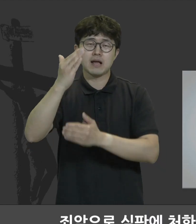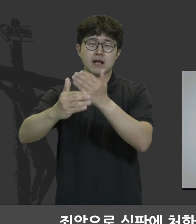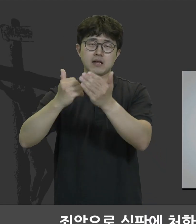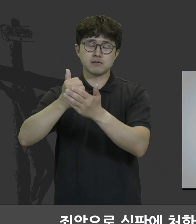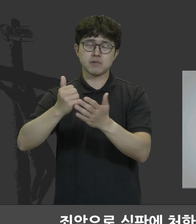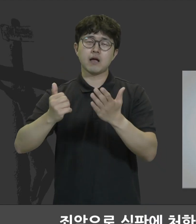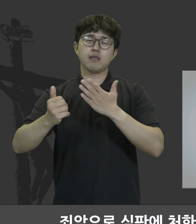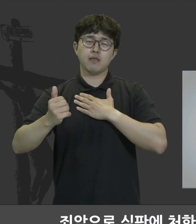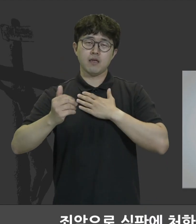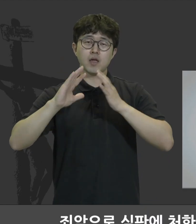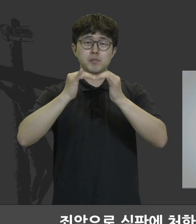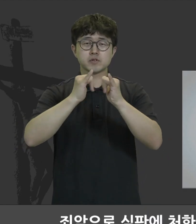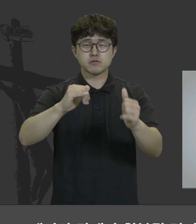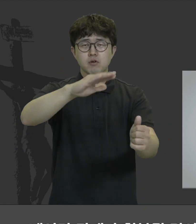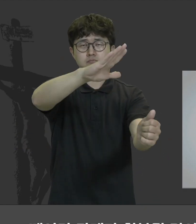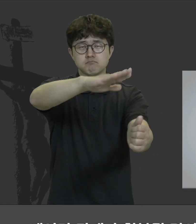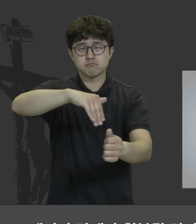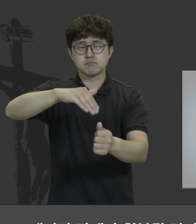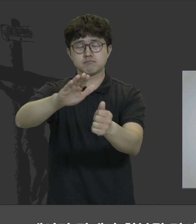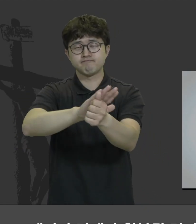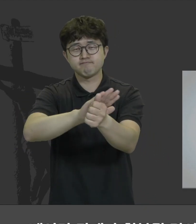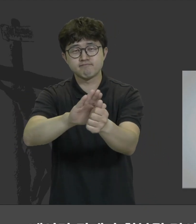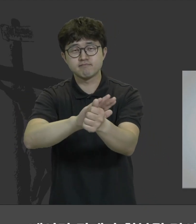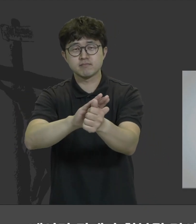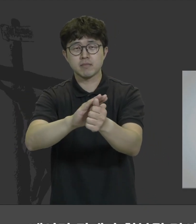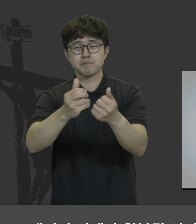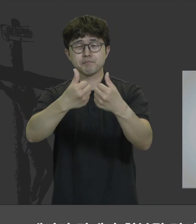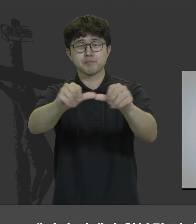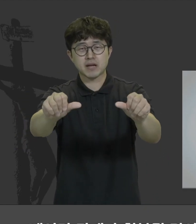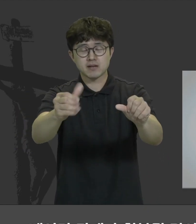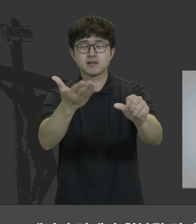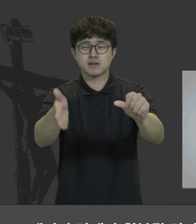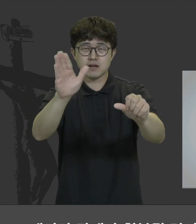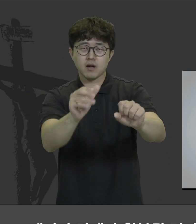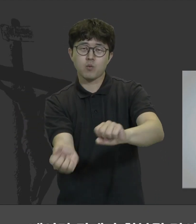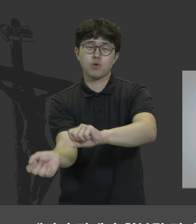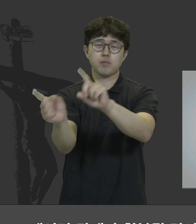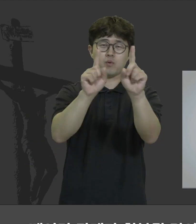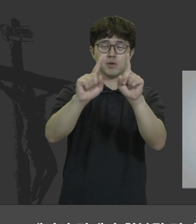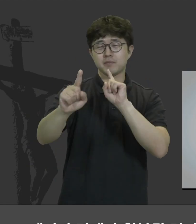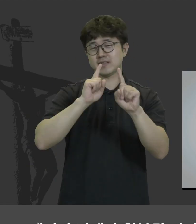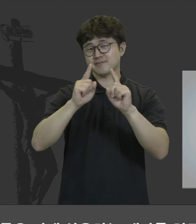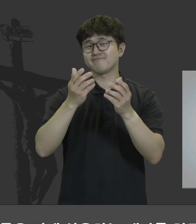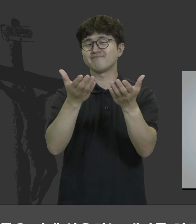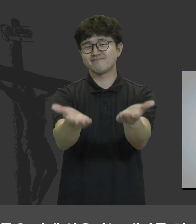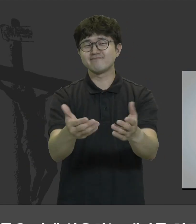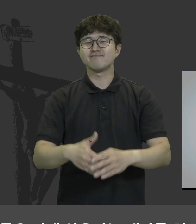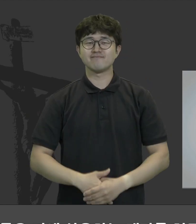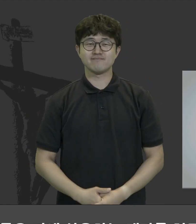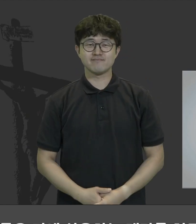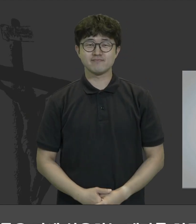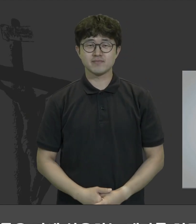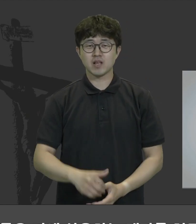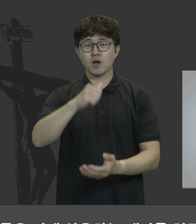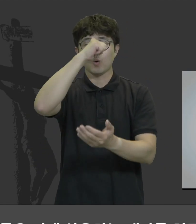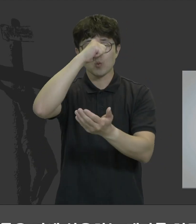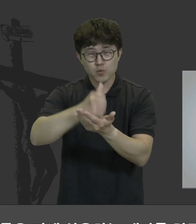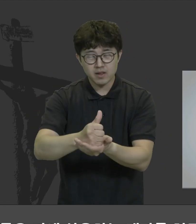부르시고 돌보시며 깨어진 관계가 회복될 것이라고 말씀하십니다. 백성들은 죄에 상응하는 대가를